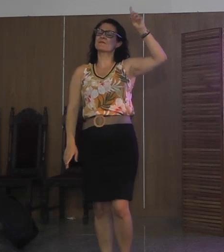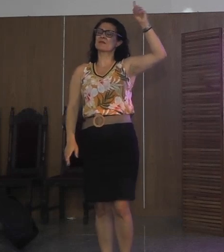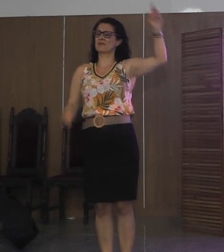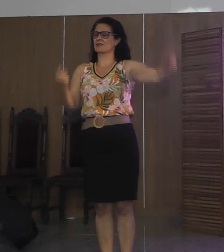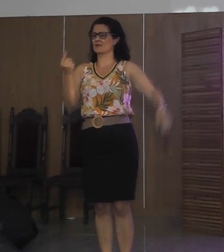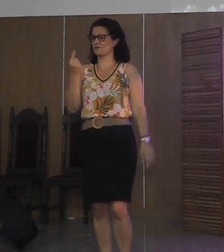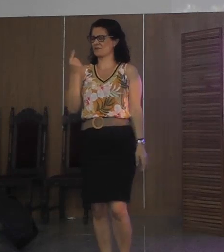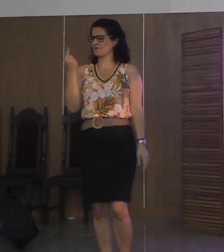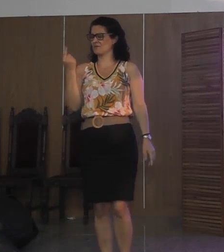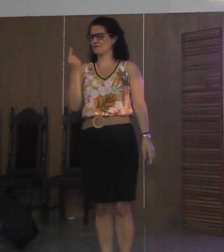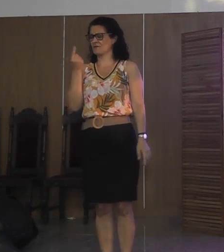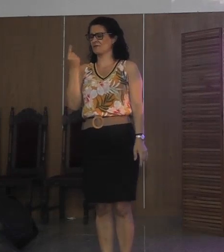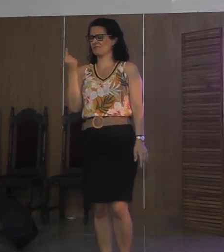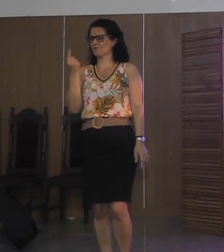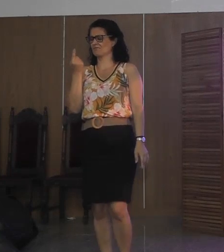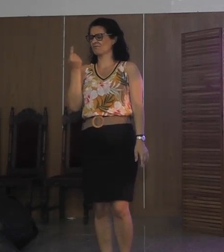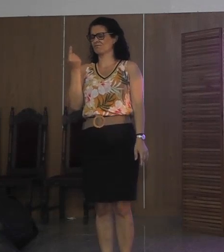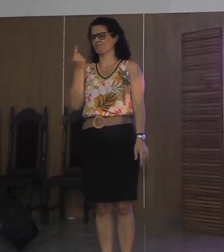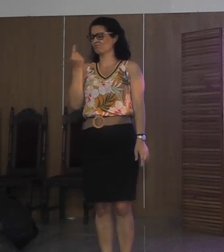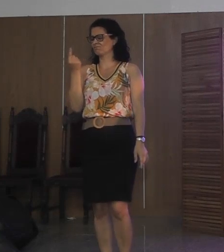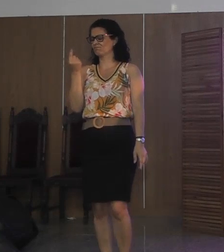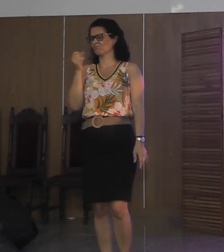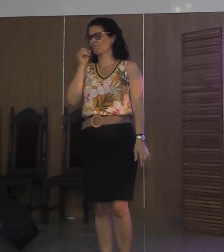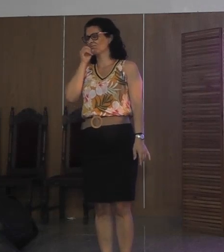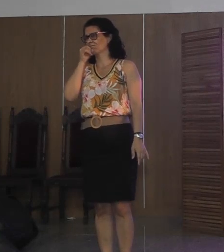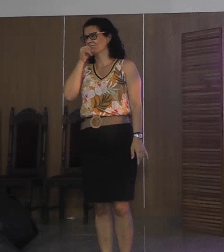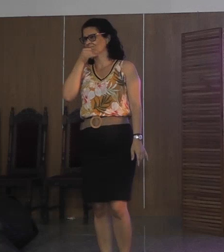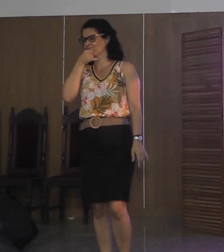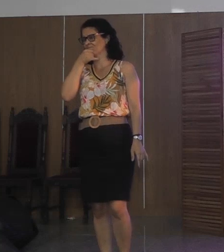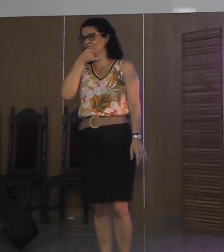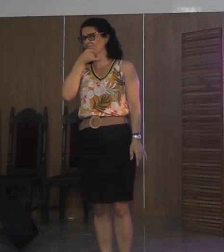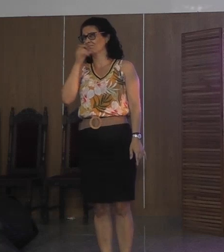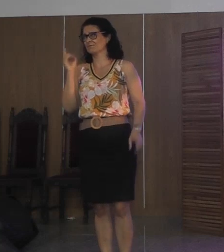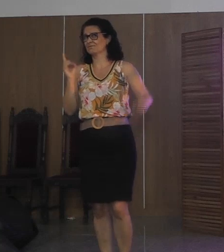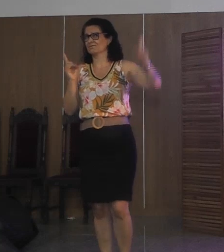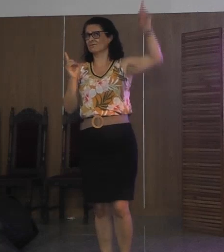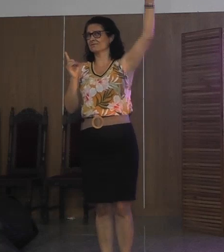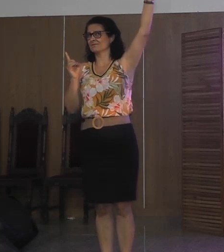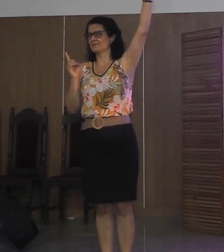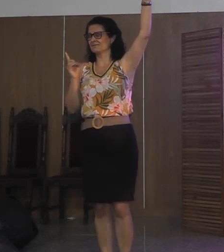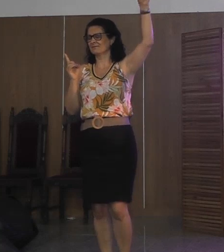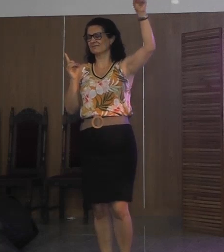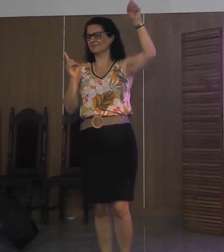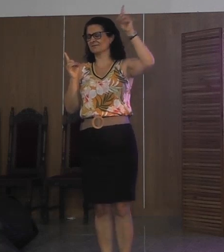quê? Tu és meu Senhor e meu